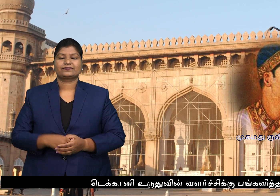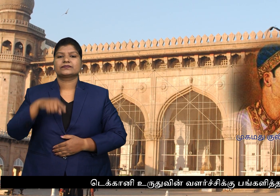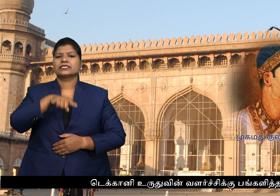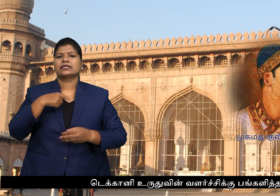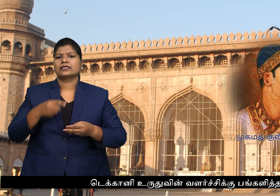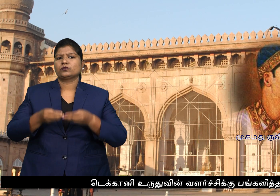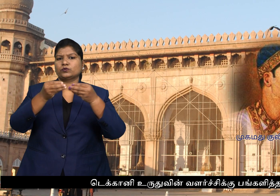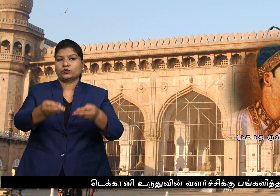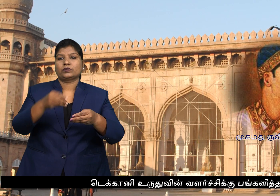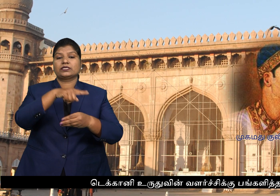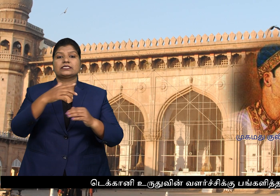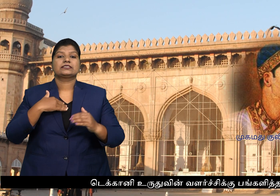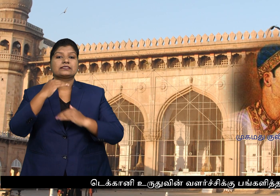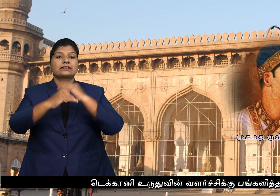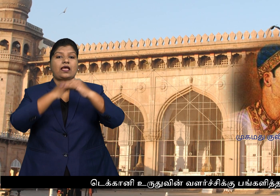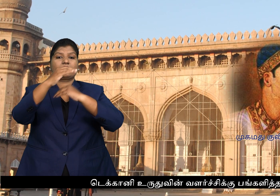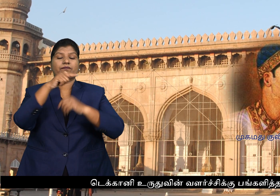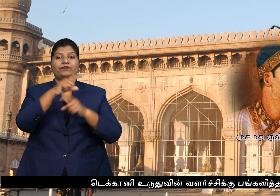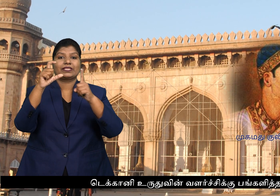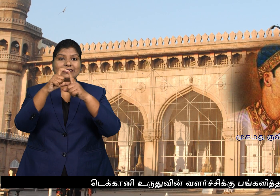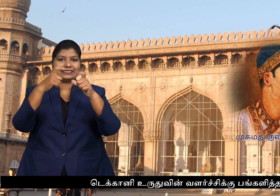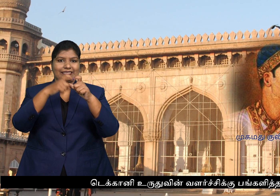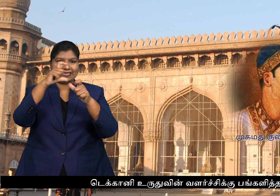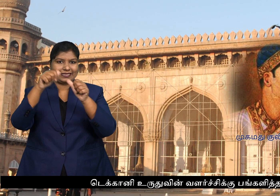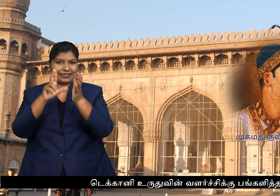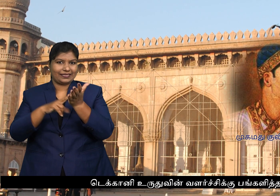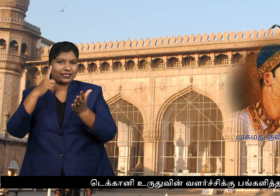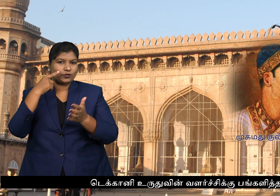டெக்கானி உருதுவின் வளர்ச்சிக்கு பங்களித்தார்.